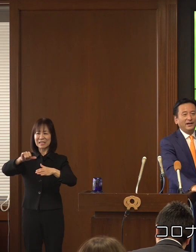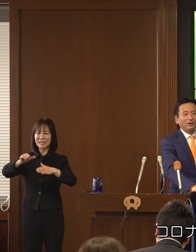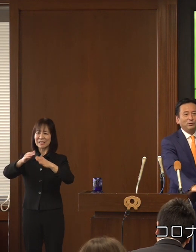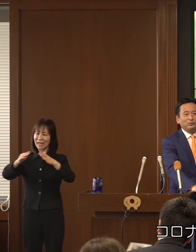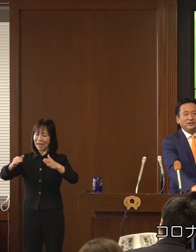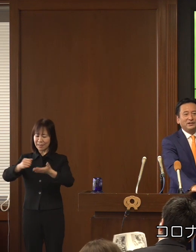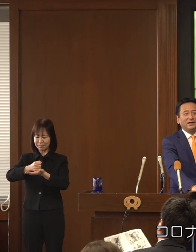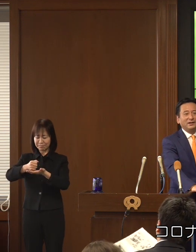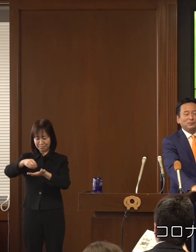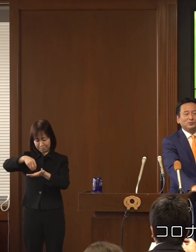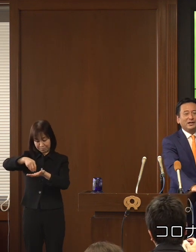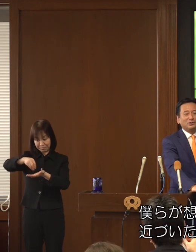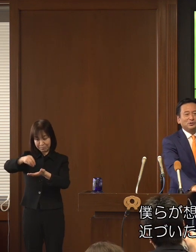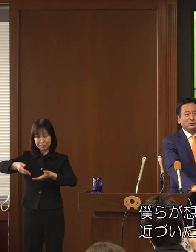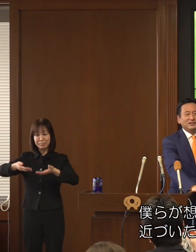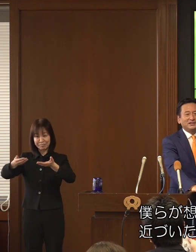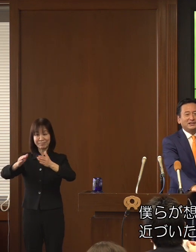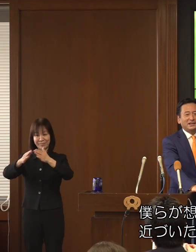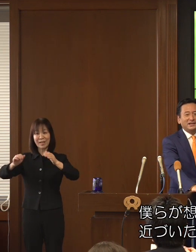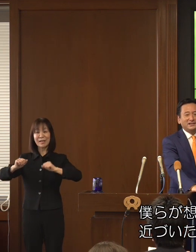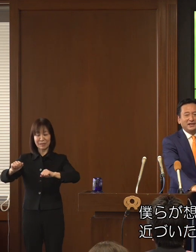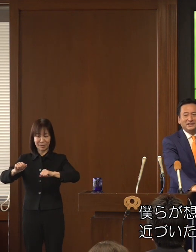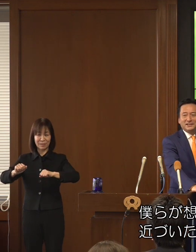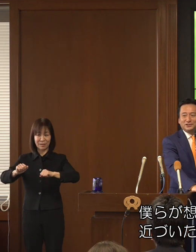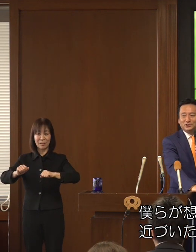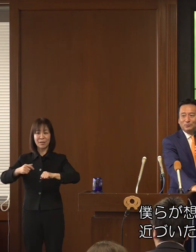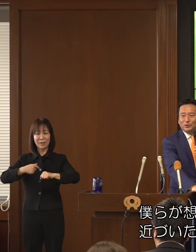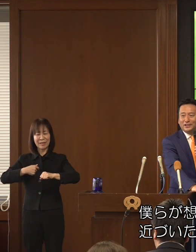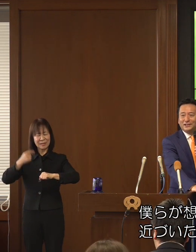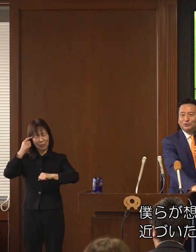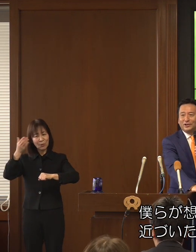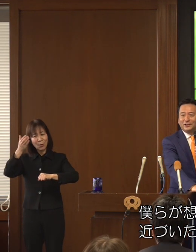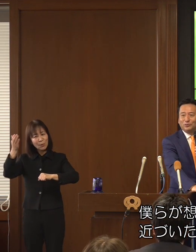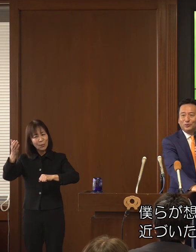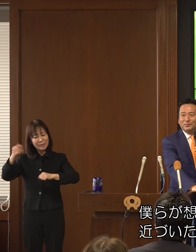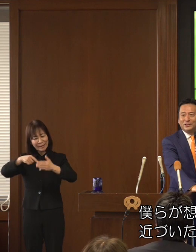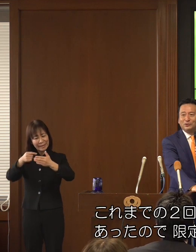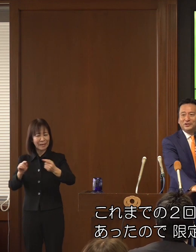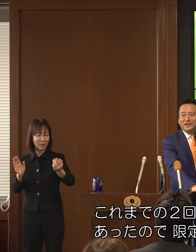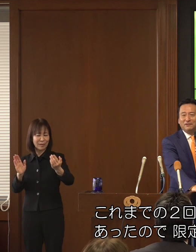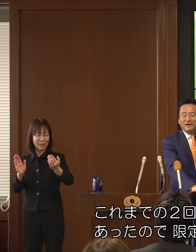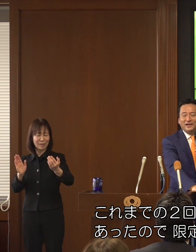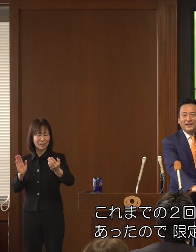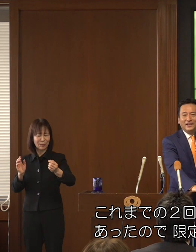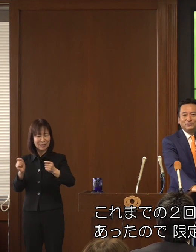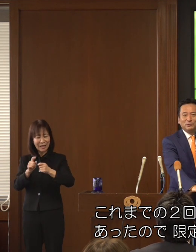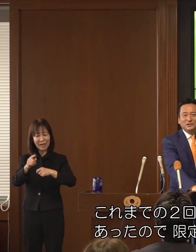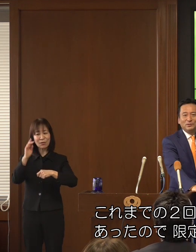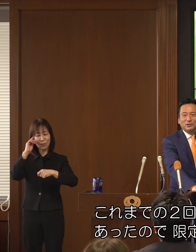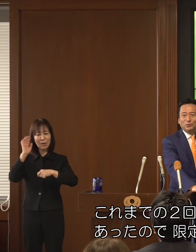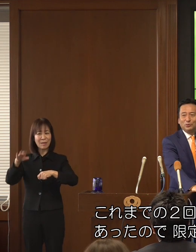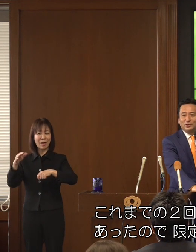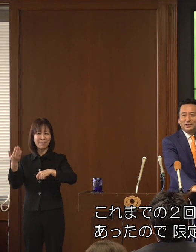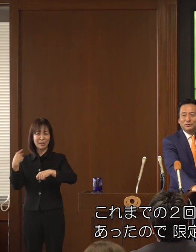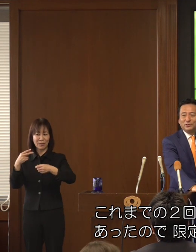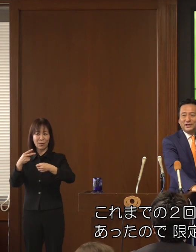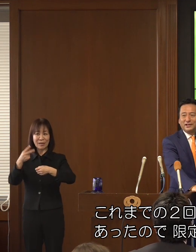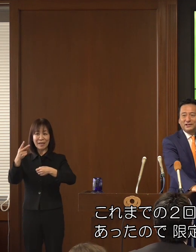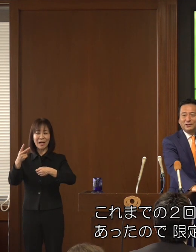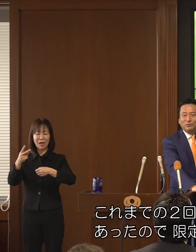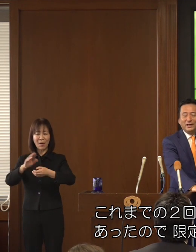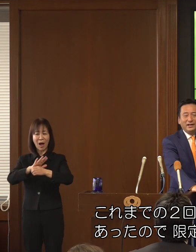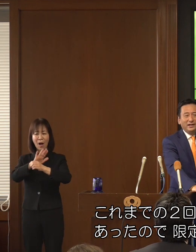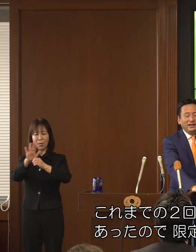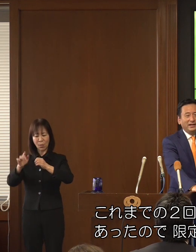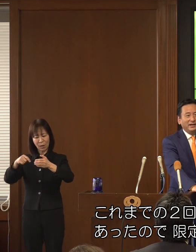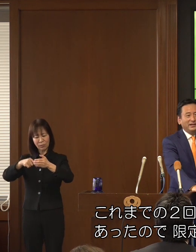、僕らが想定していた大茶会に近づいたものができるのかなと。これまでの2回はどうしてもコロナ禍の中